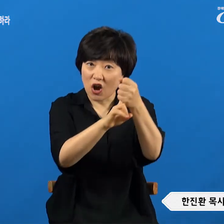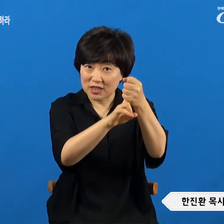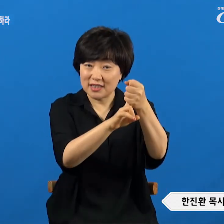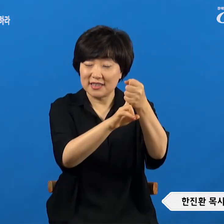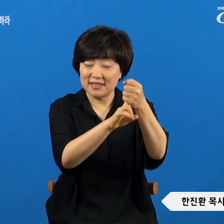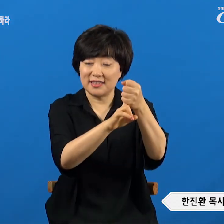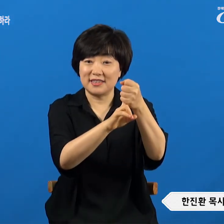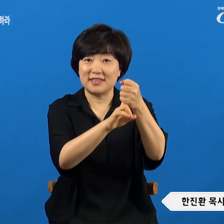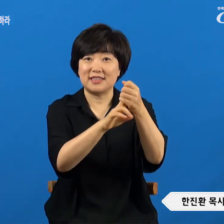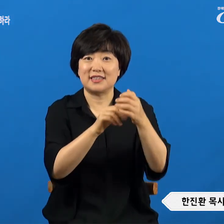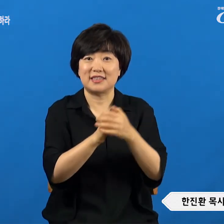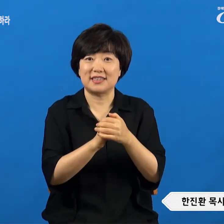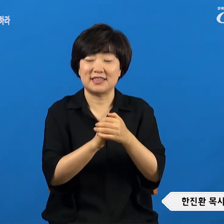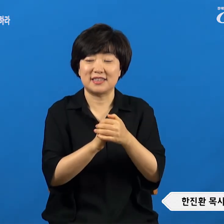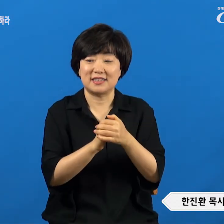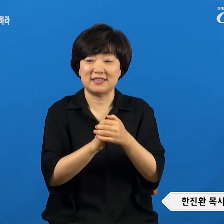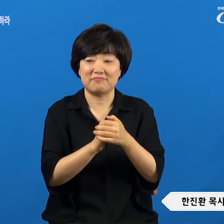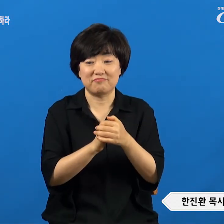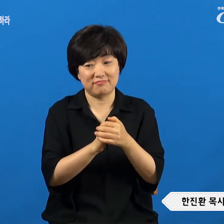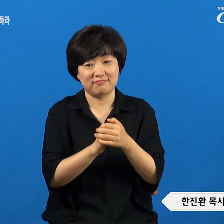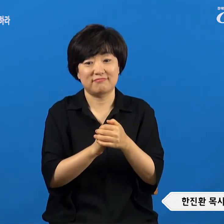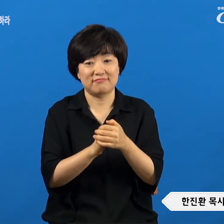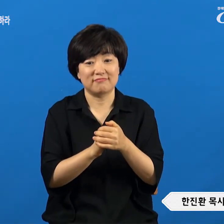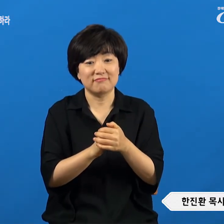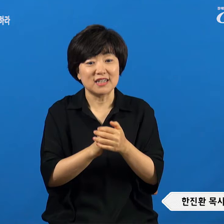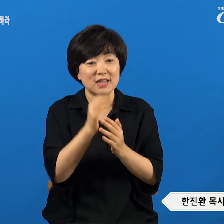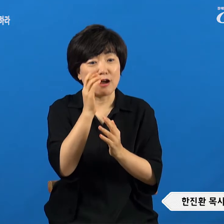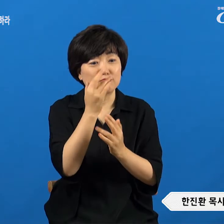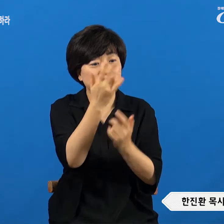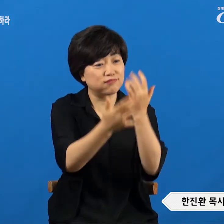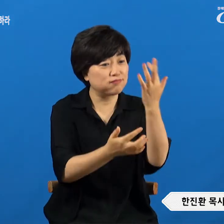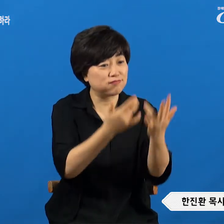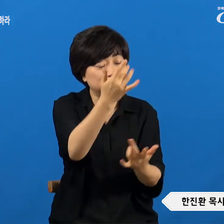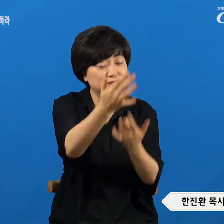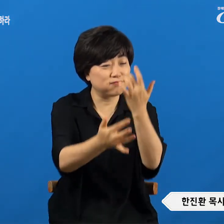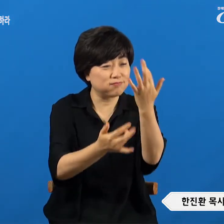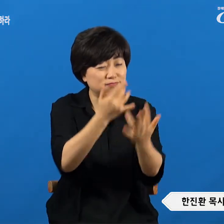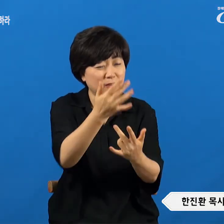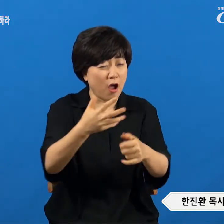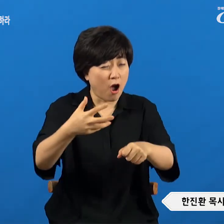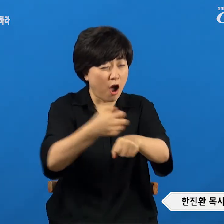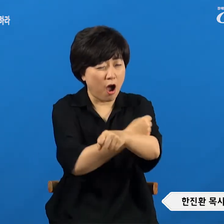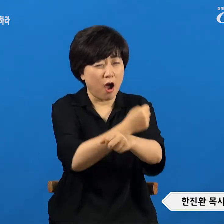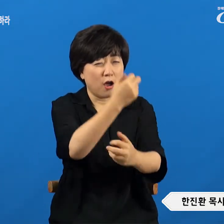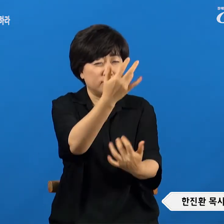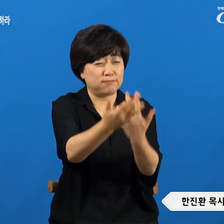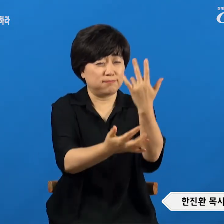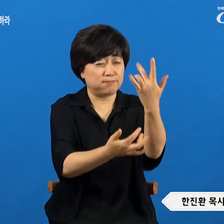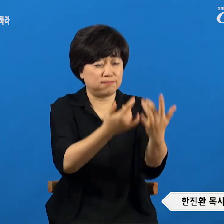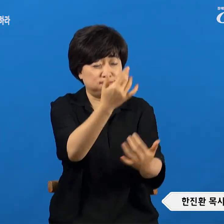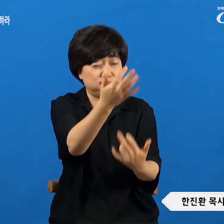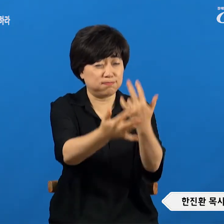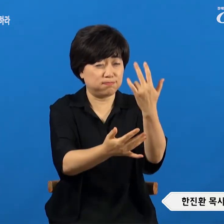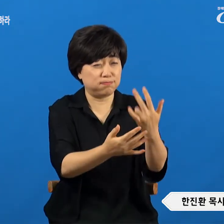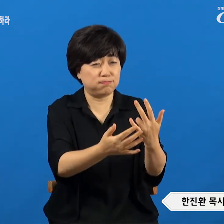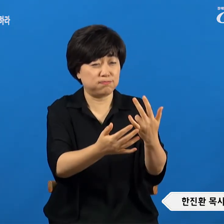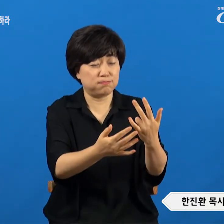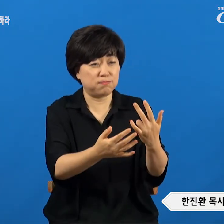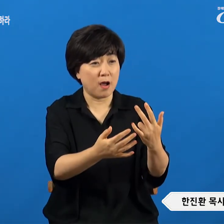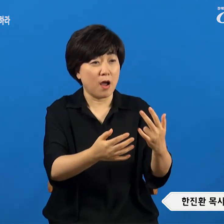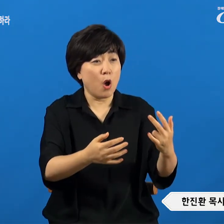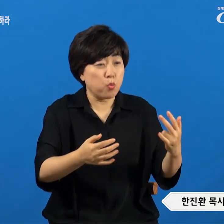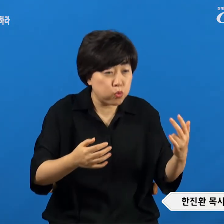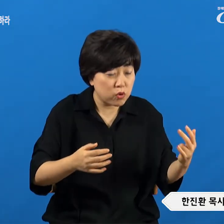기적은 그냥 풀무불, 그 맹렬히 타는 불을 확 꺼지게 만드는 것이